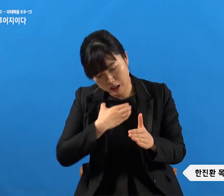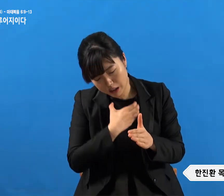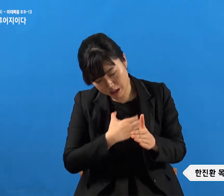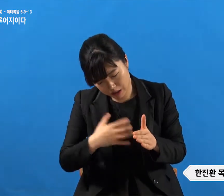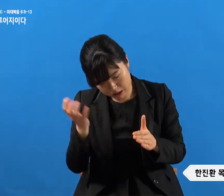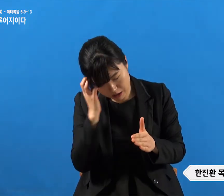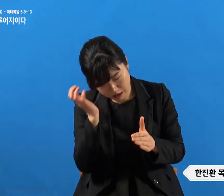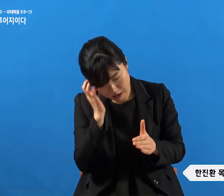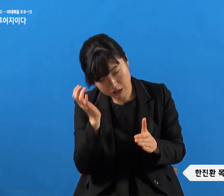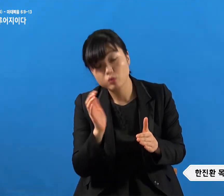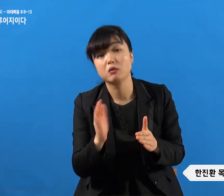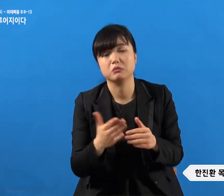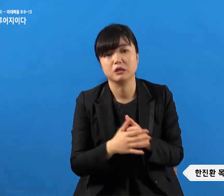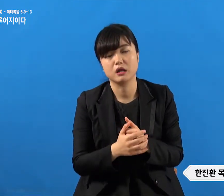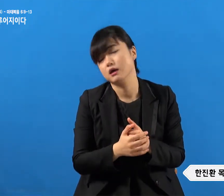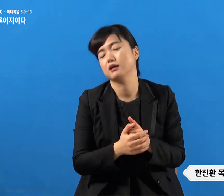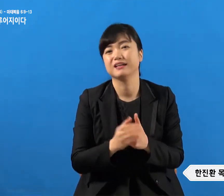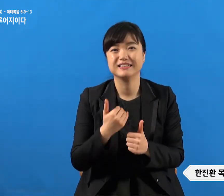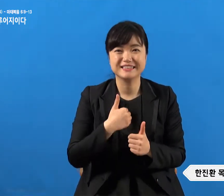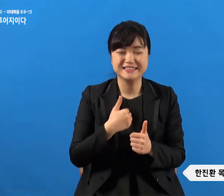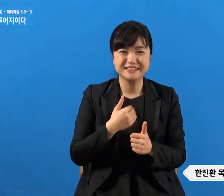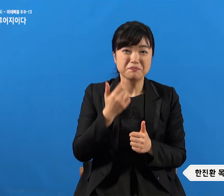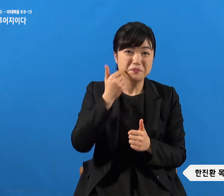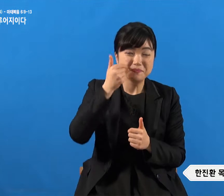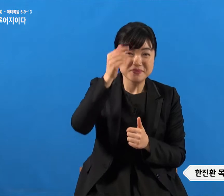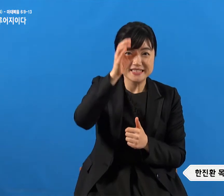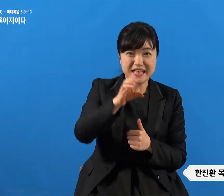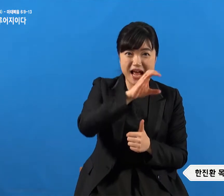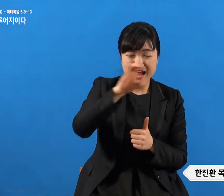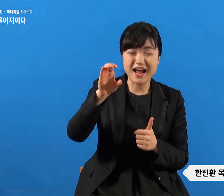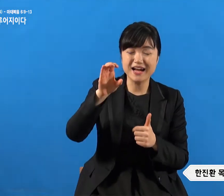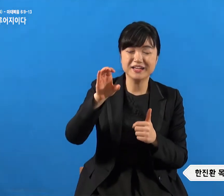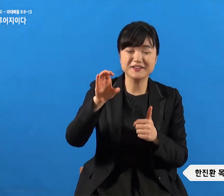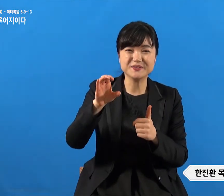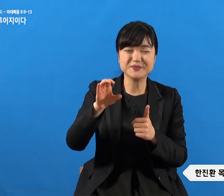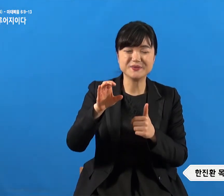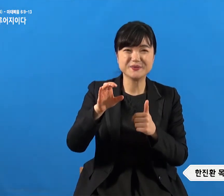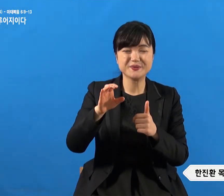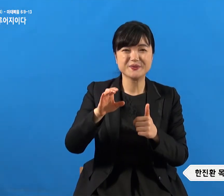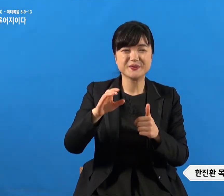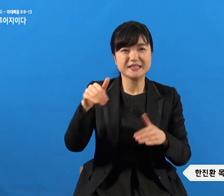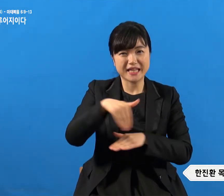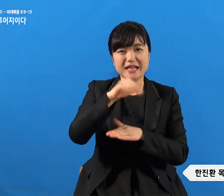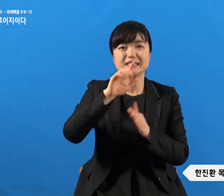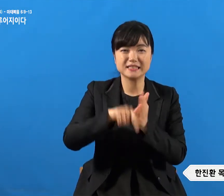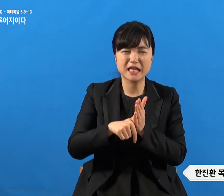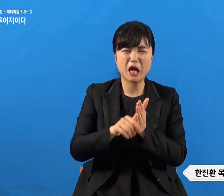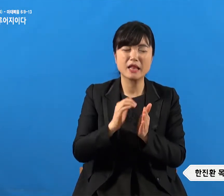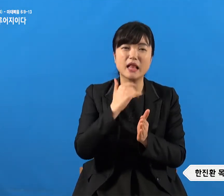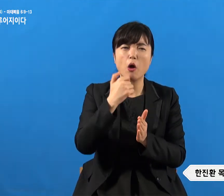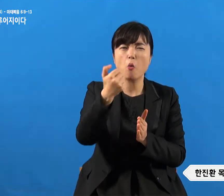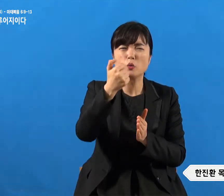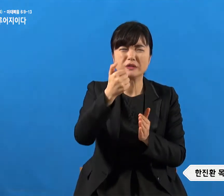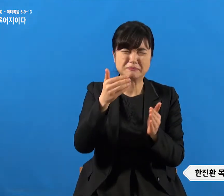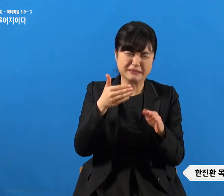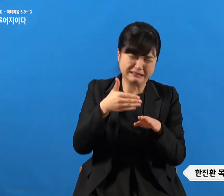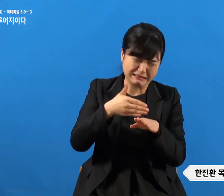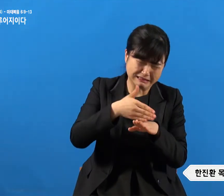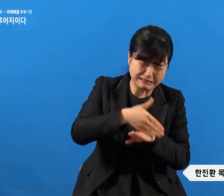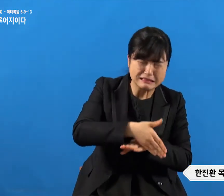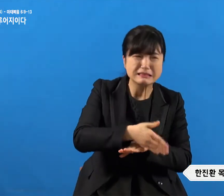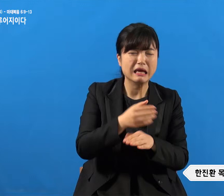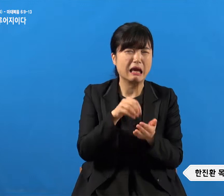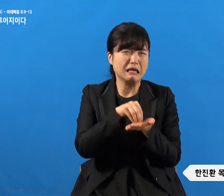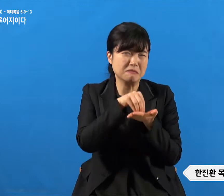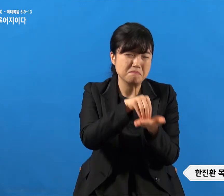것입니다. 저는 신학교에 있을 때 종종 50을 바라보는 늦가기 학생이